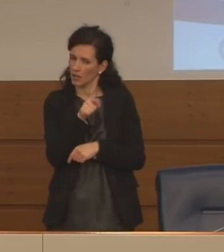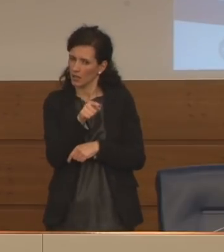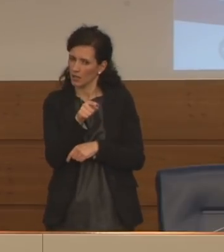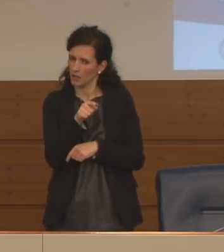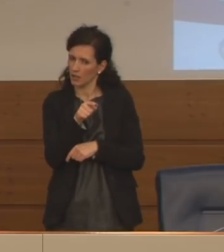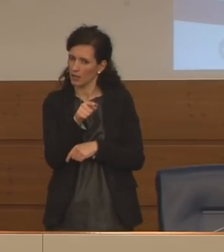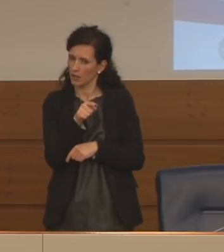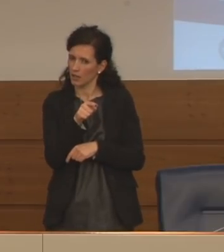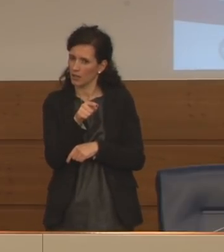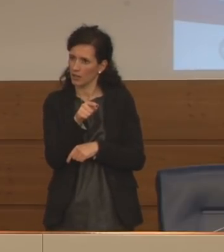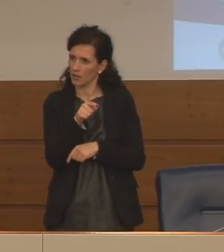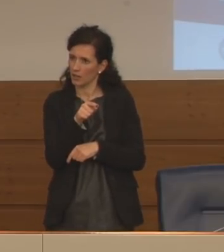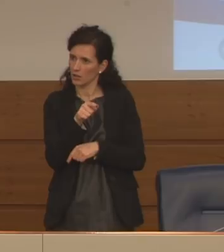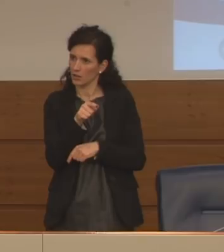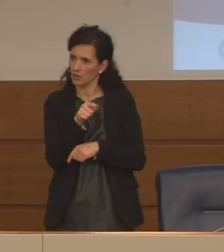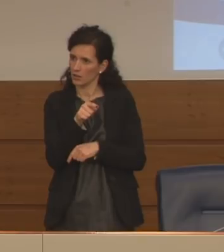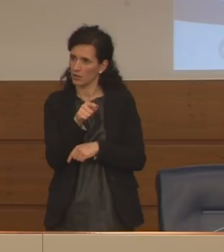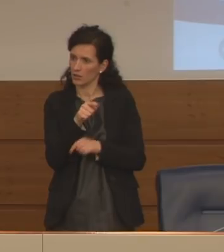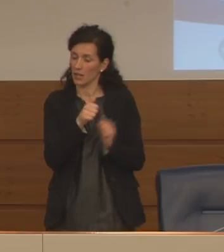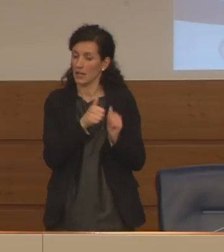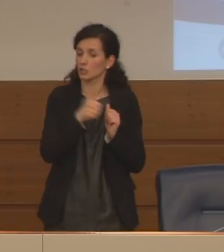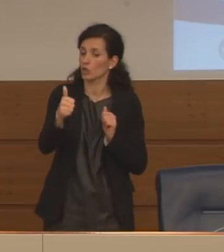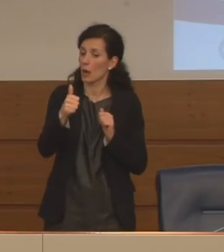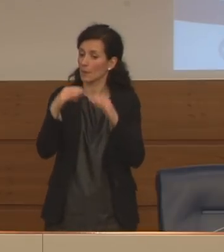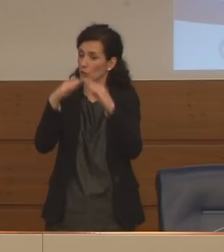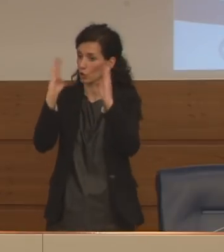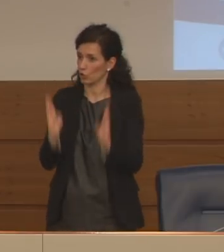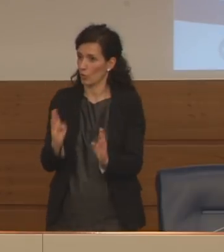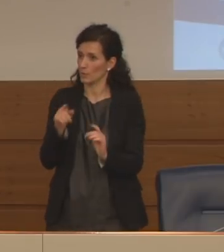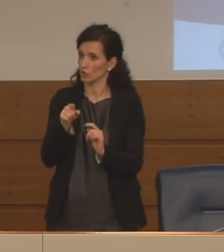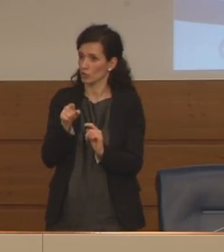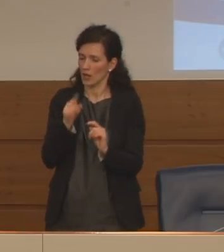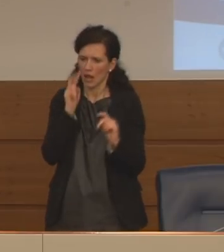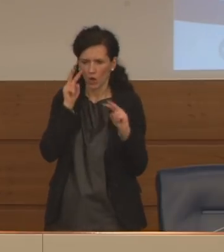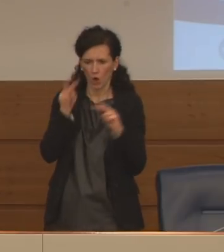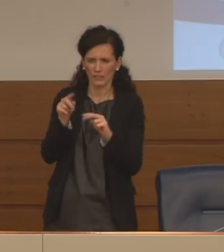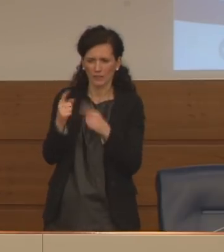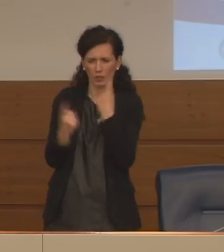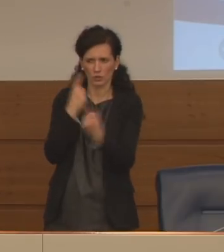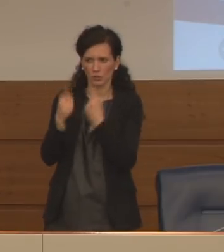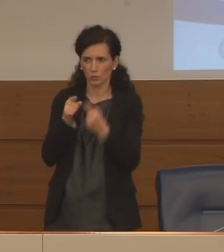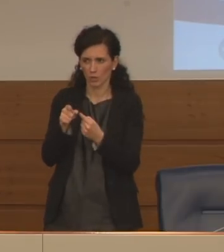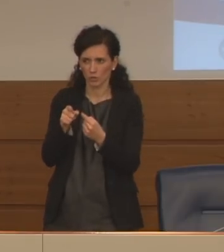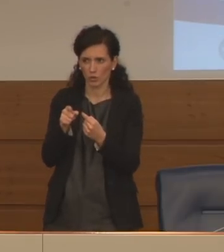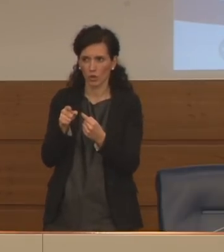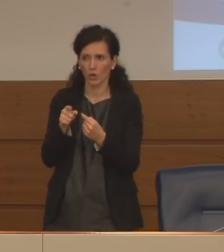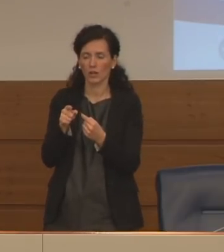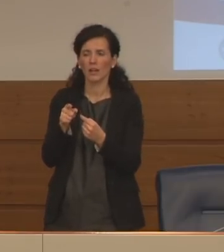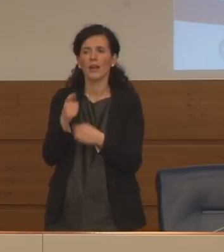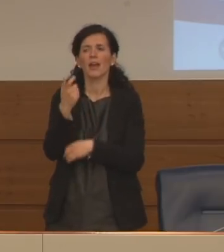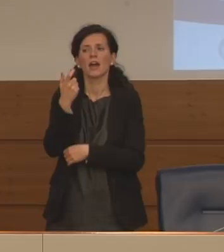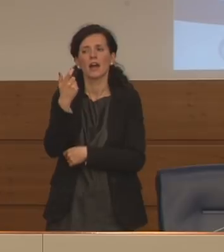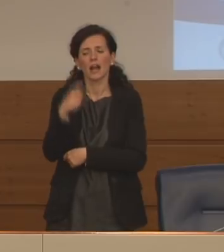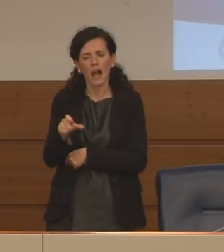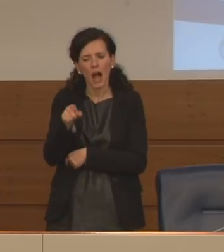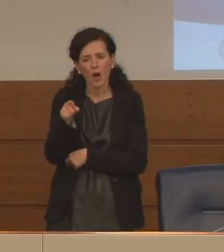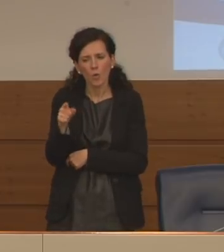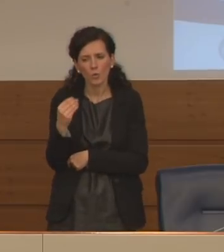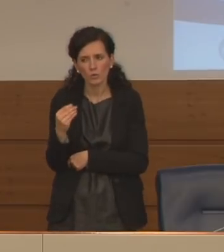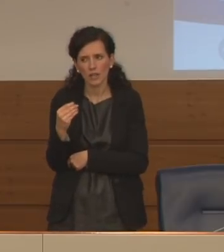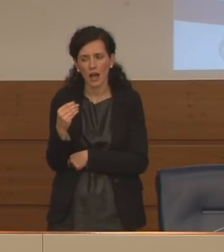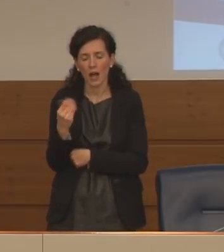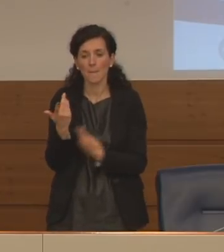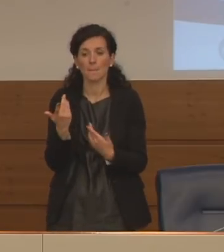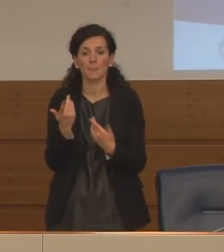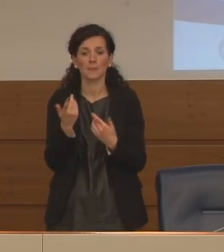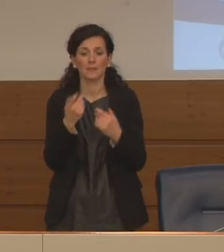considerando che sale invece il numero degli isolamenti domiciliari ai domiciliari sono causato dalla scarsa